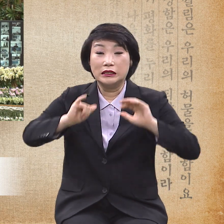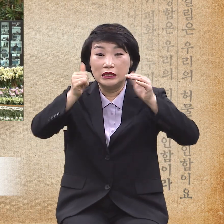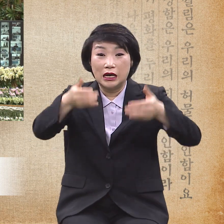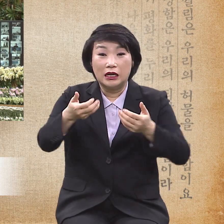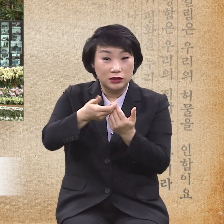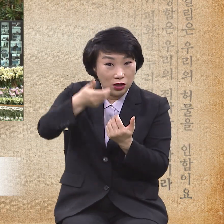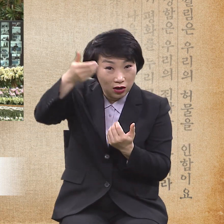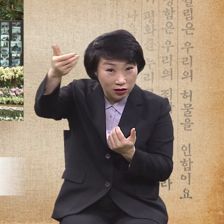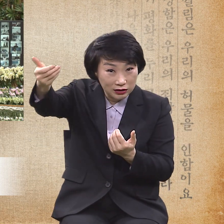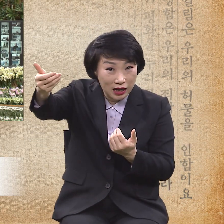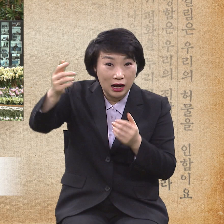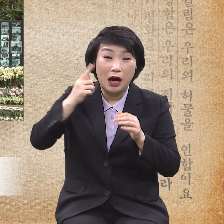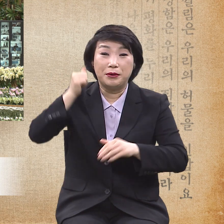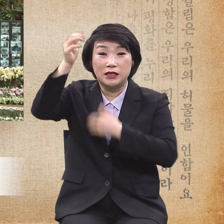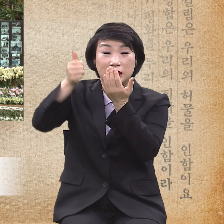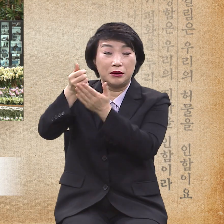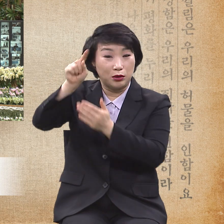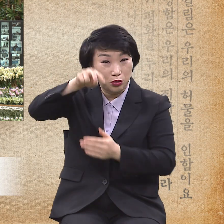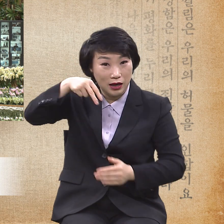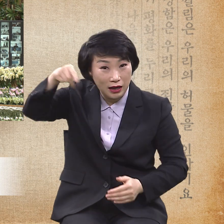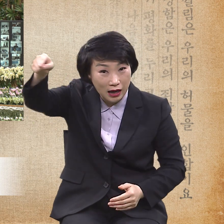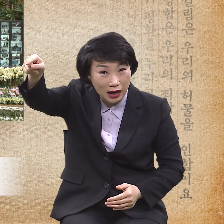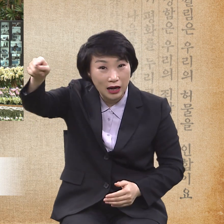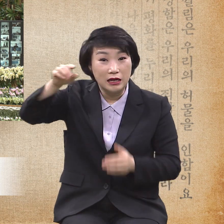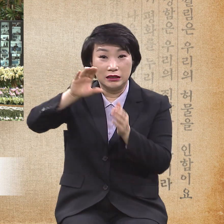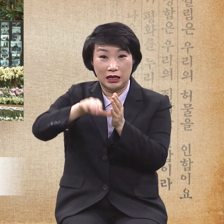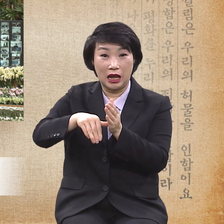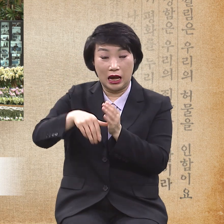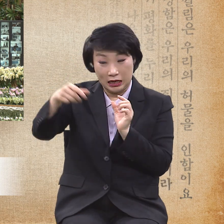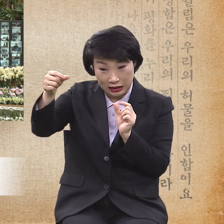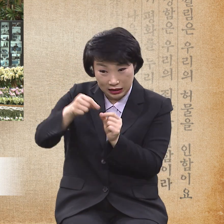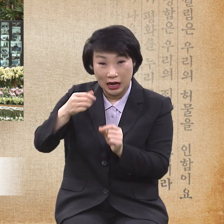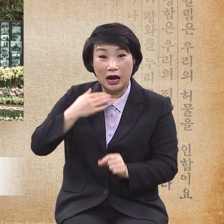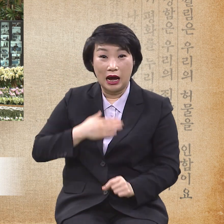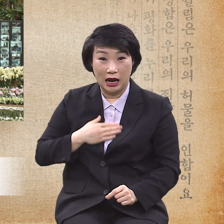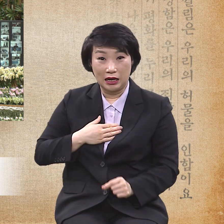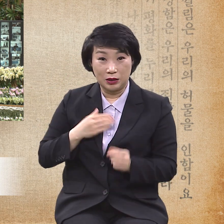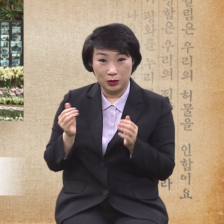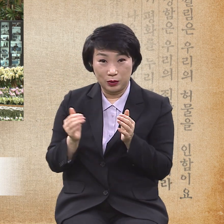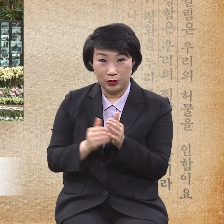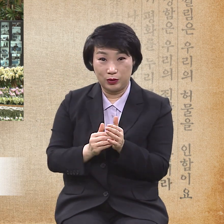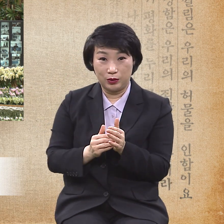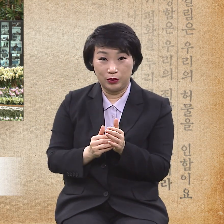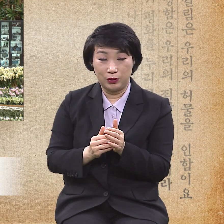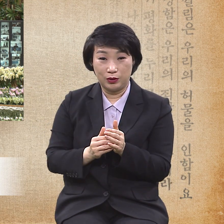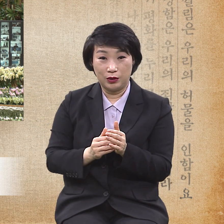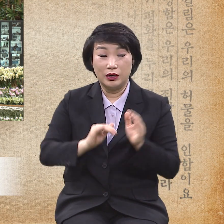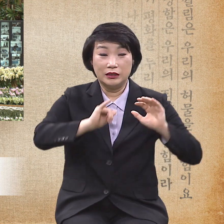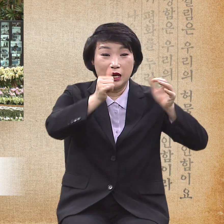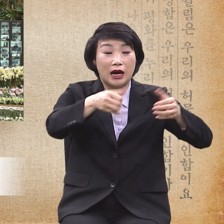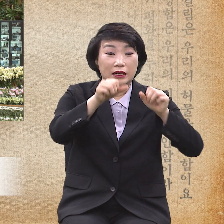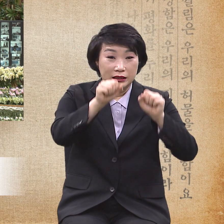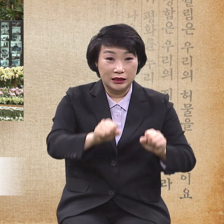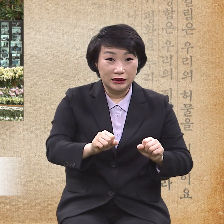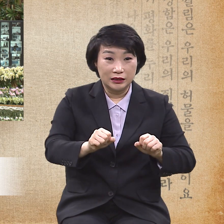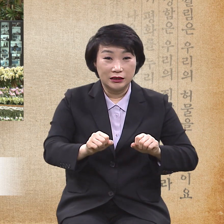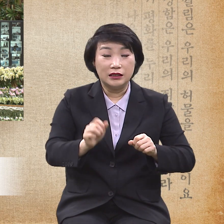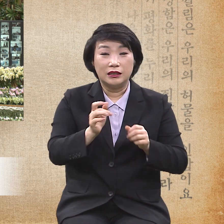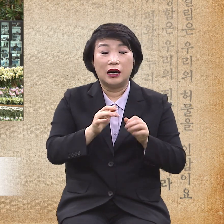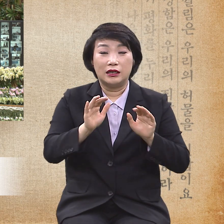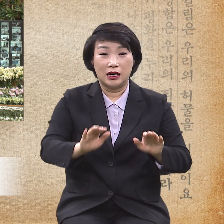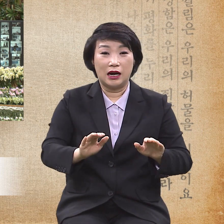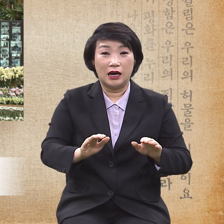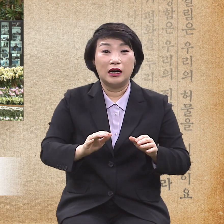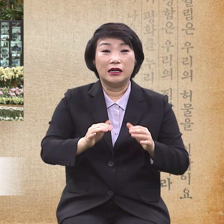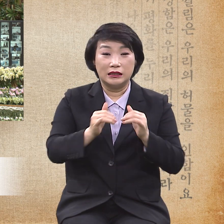떠나 아버지께로 돌아가실 때가 이른 줄 아시고 세상에 있는 자기